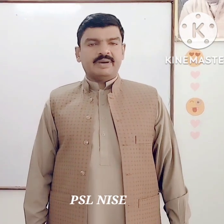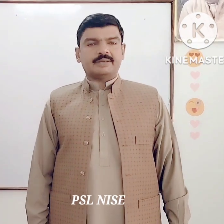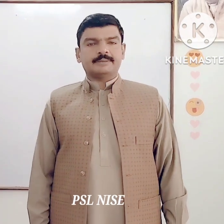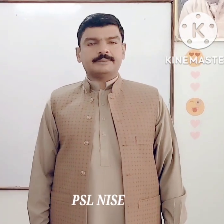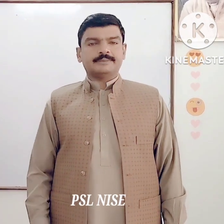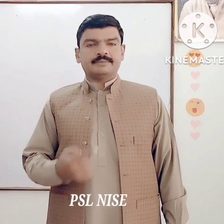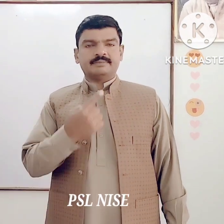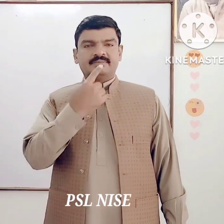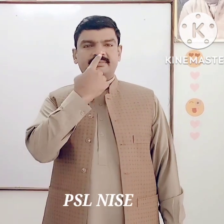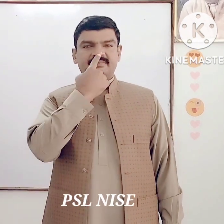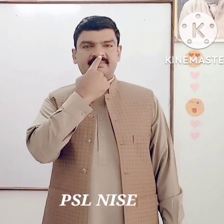तकब्बर,